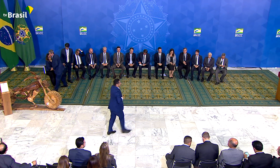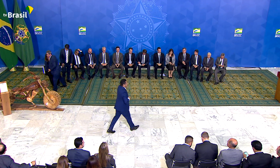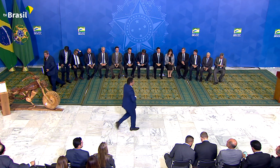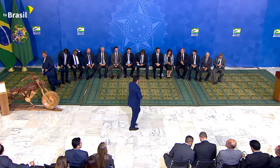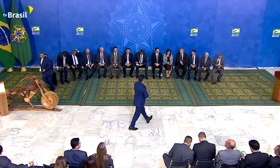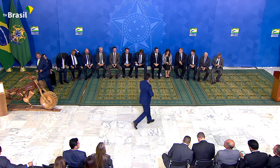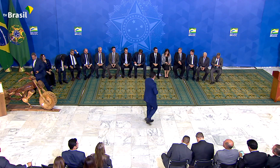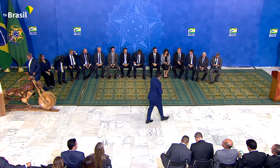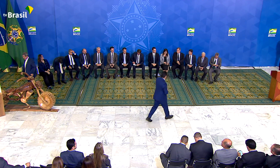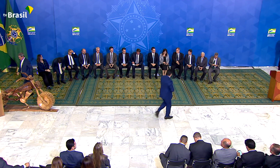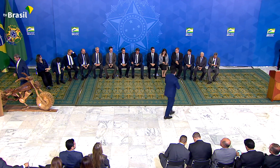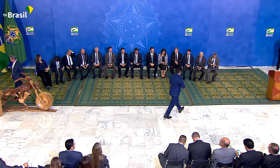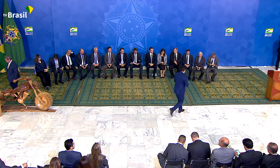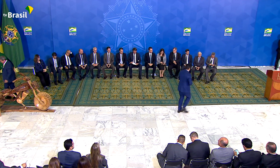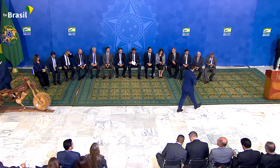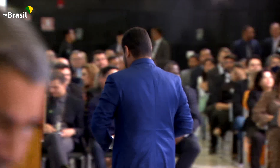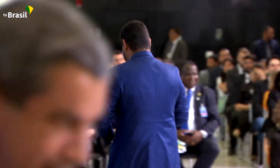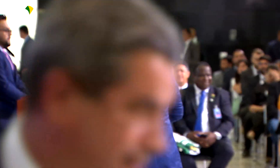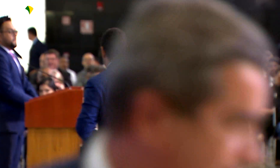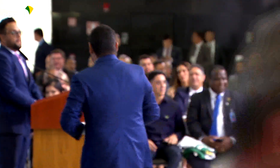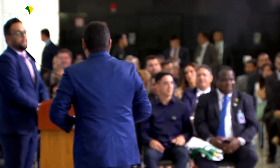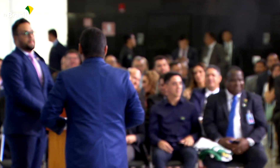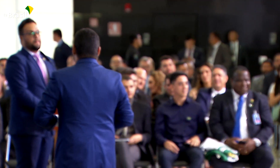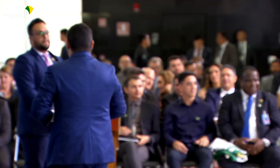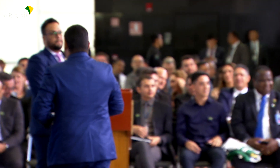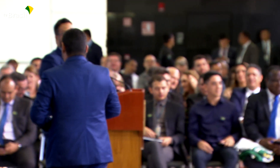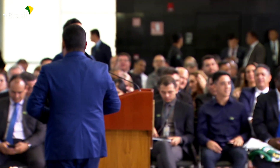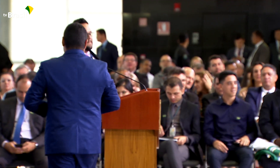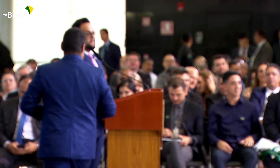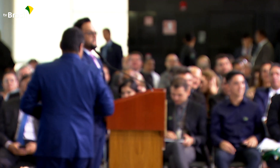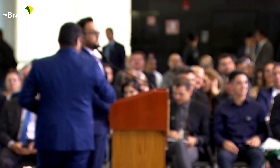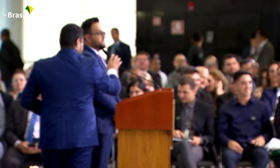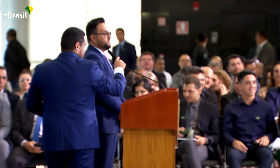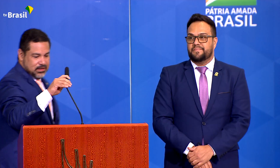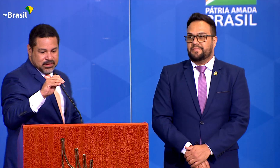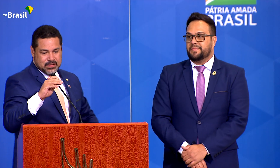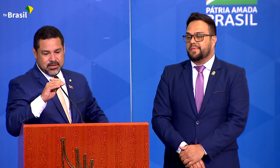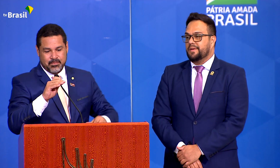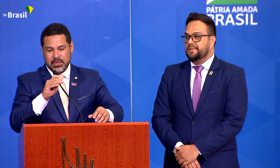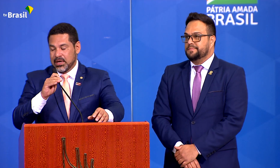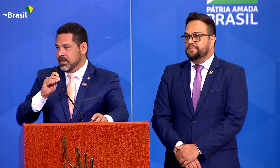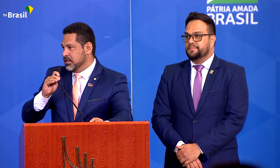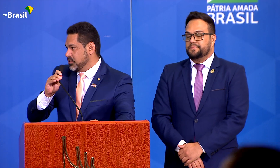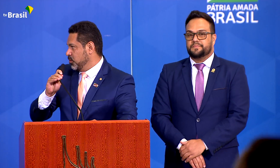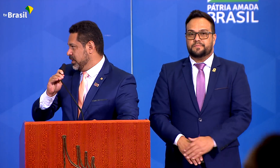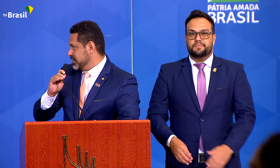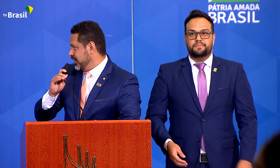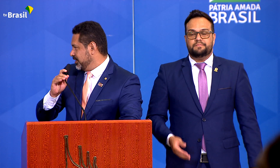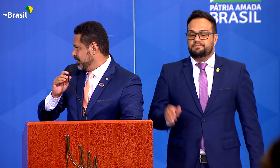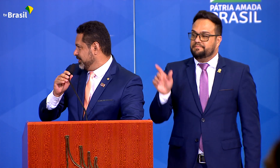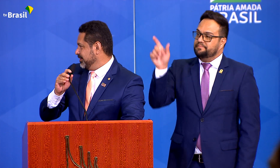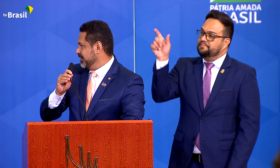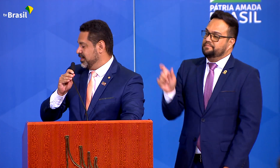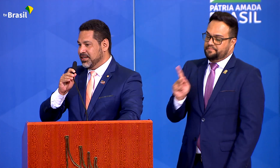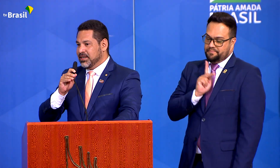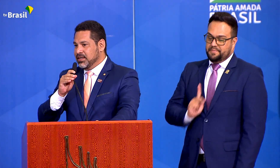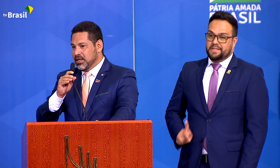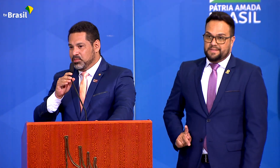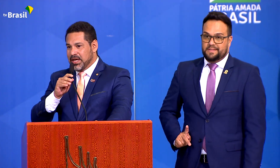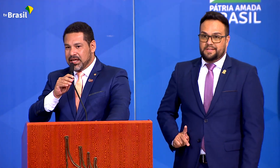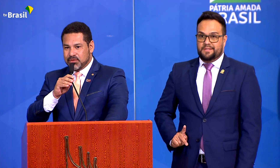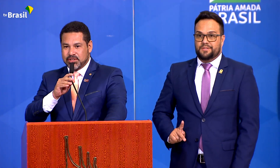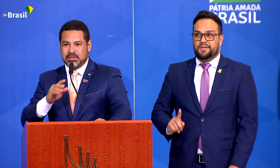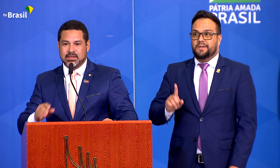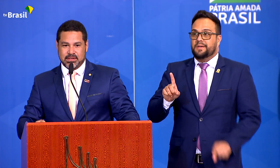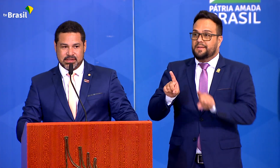E aí há um ano o seu presidente